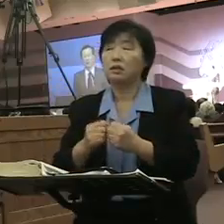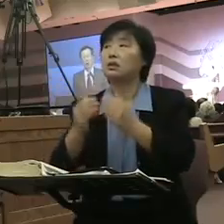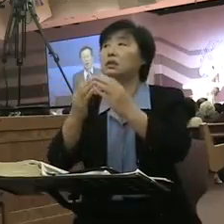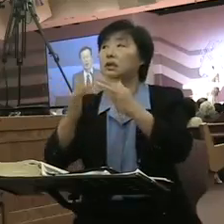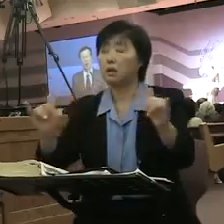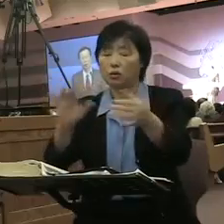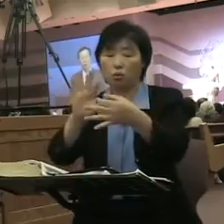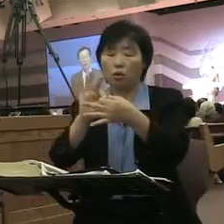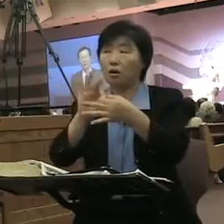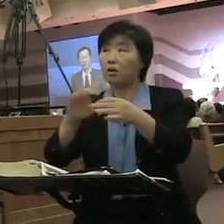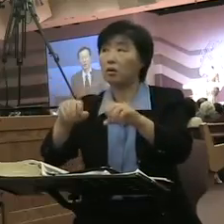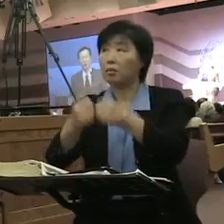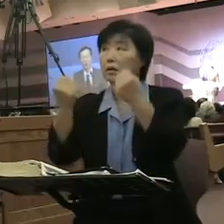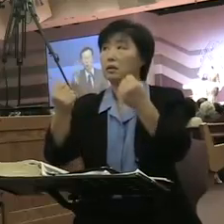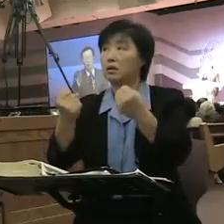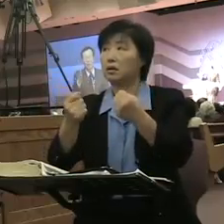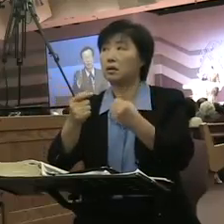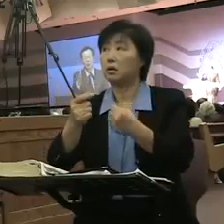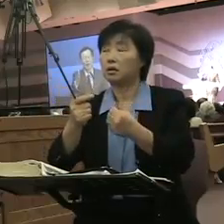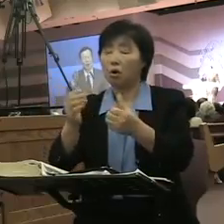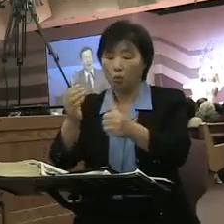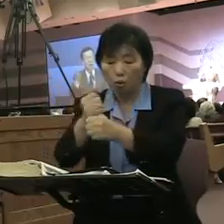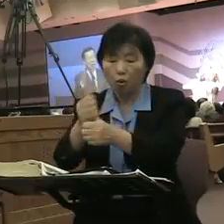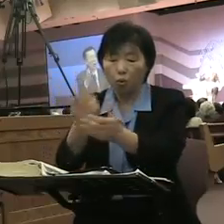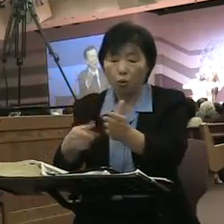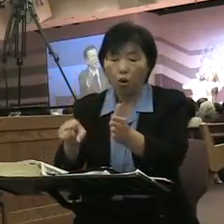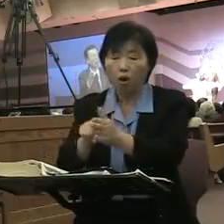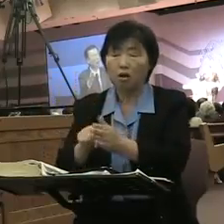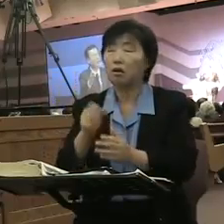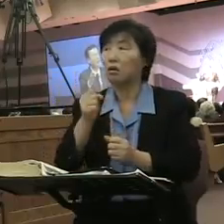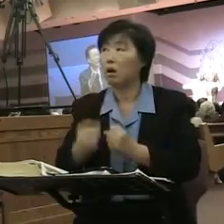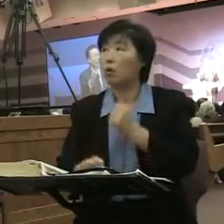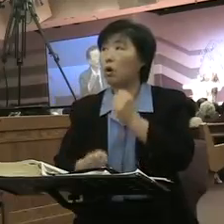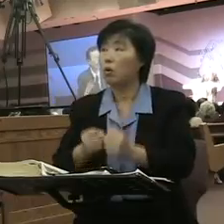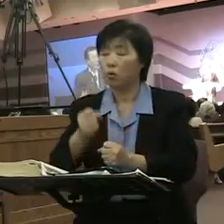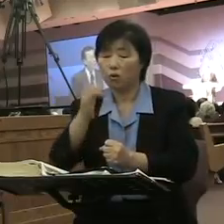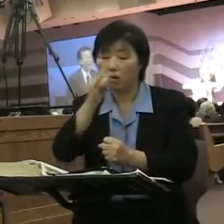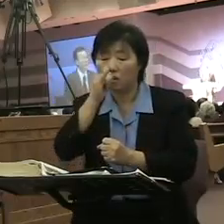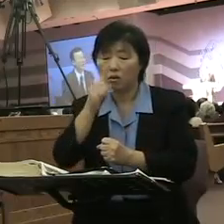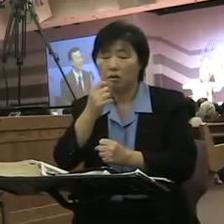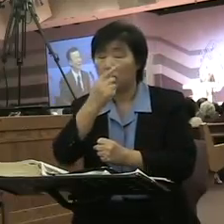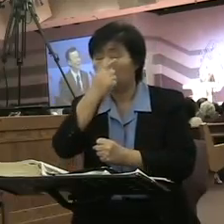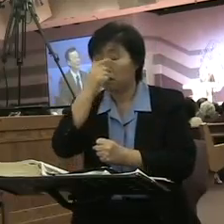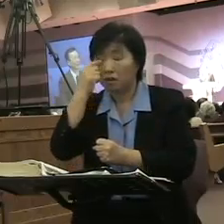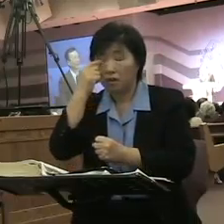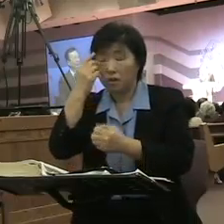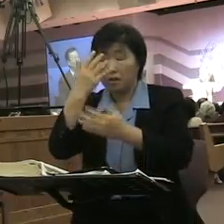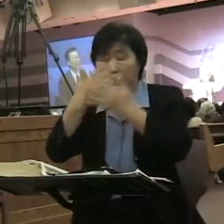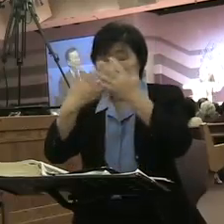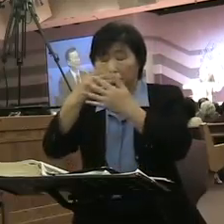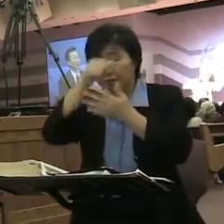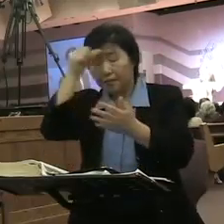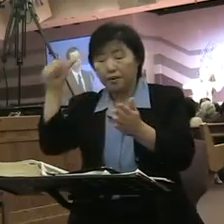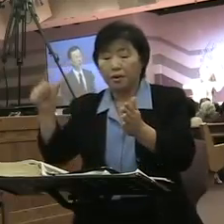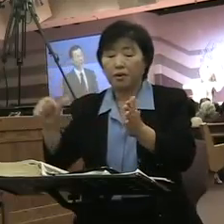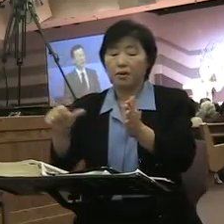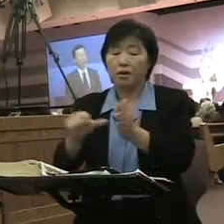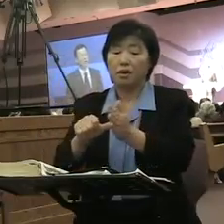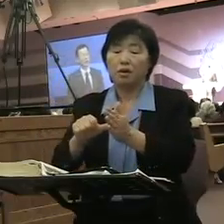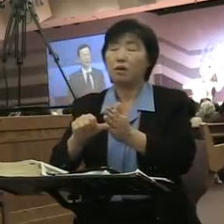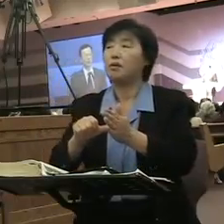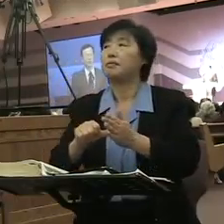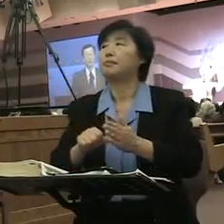불구하고 그것 하나를 도취하기 위하여 붙잡기 위하여 달려가고 있는 눈먼 인생들. 그리고